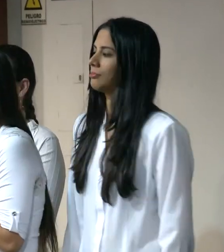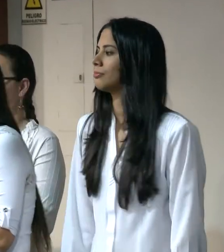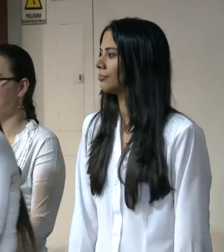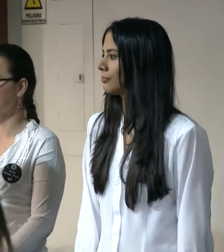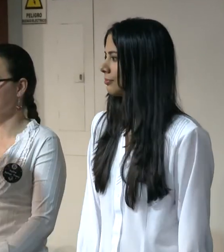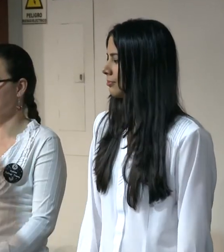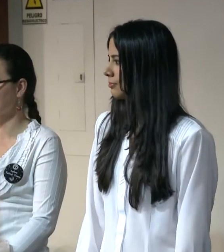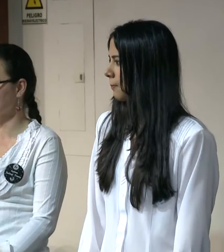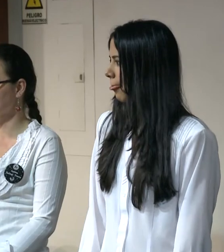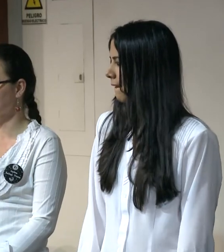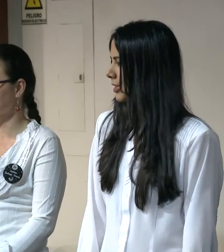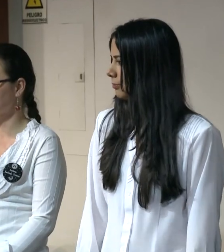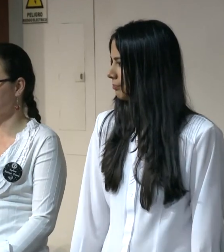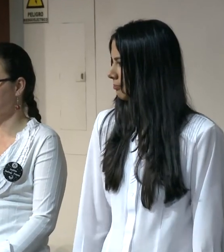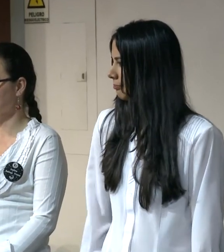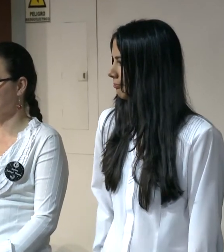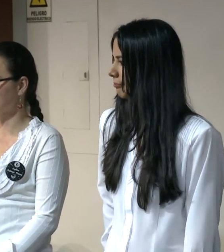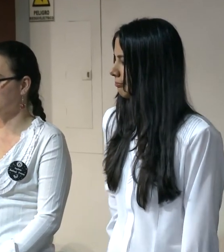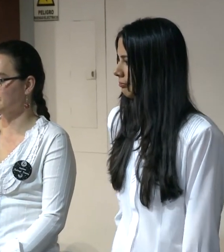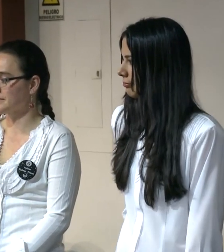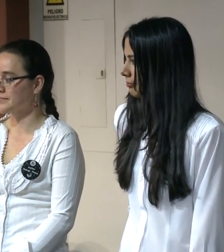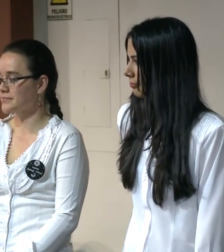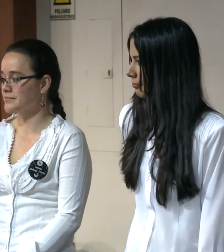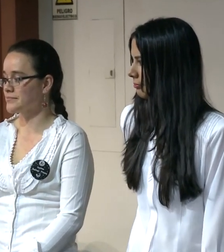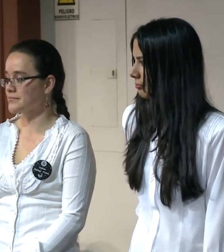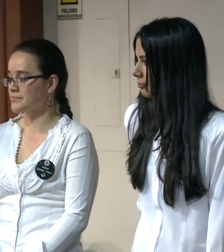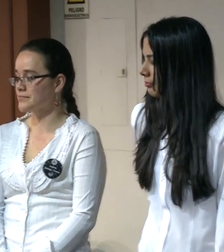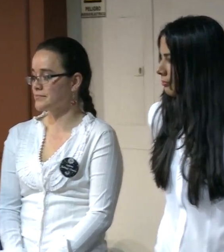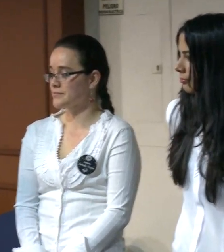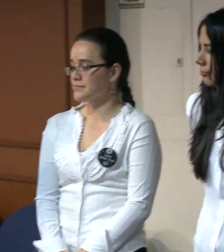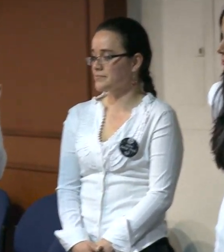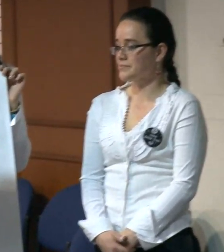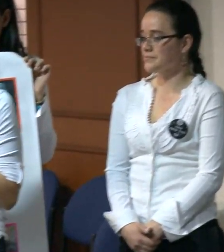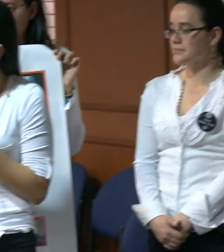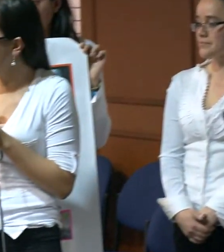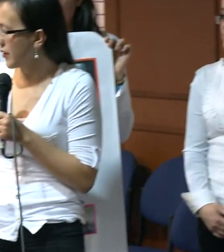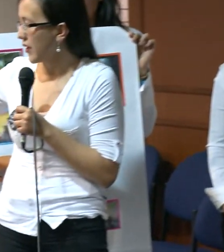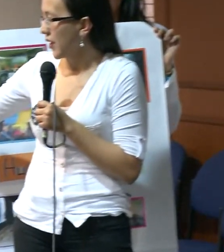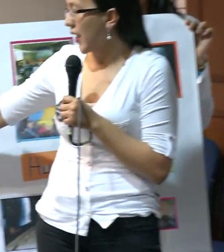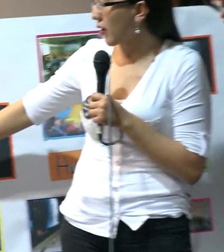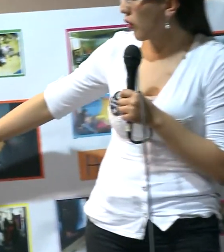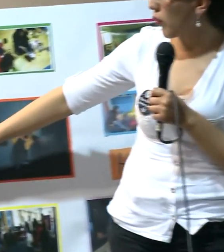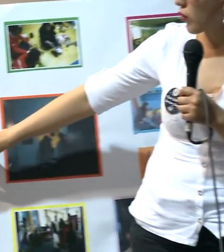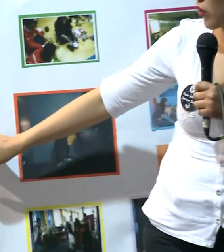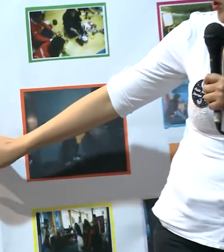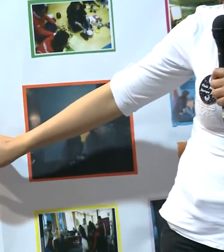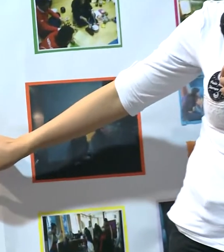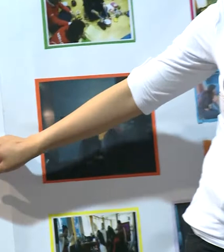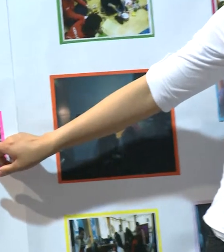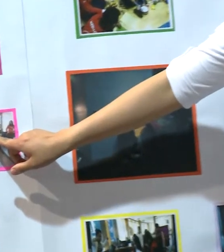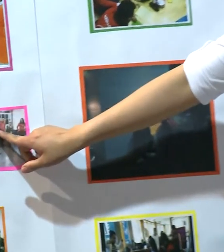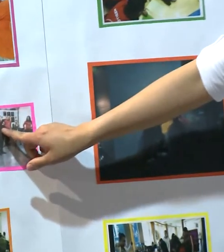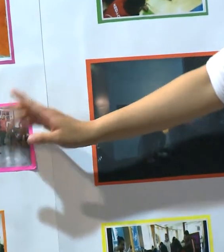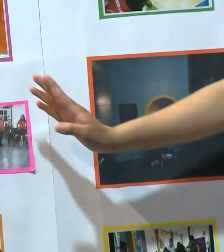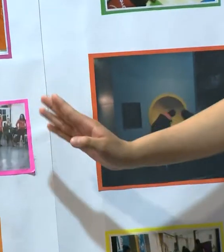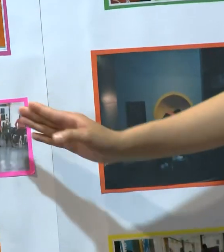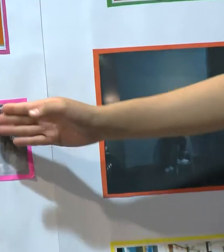Bueno, para esto utilizamos, pues, podríamos ver en esta imagen como uno de